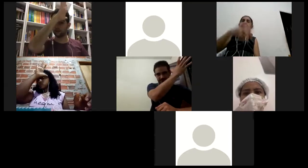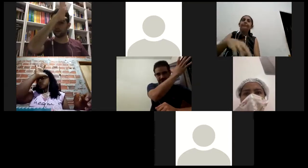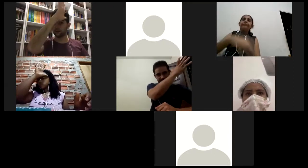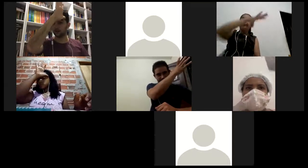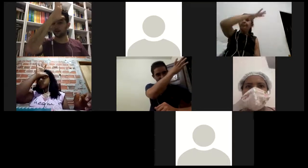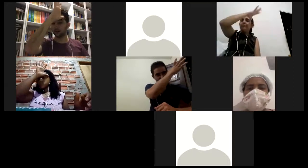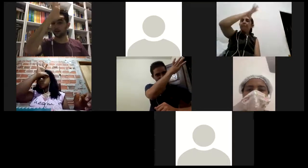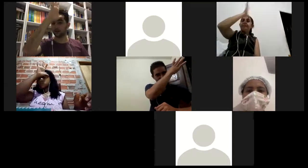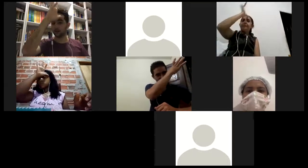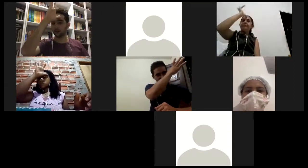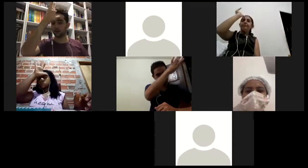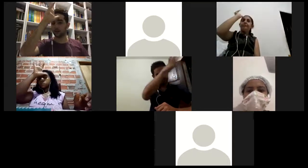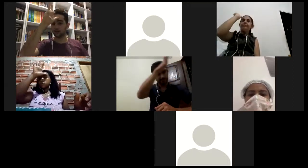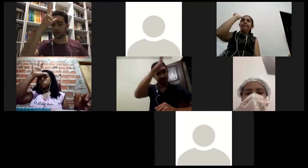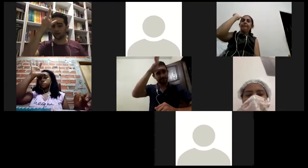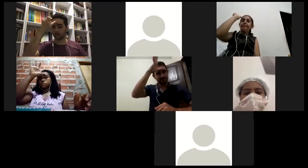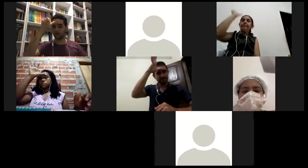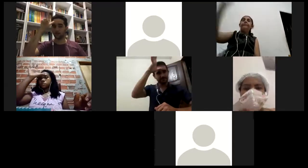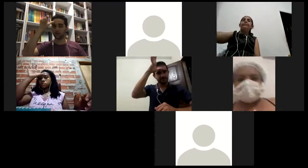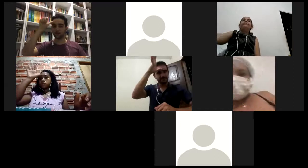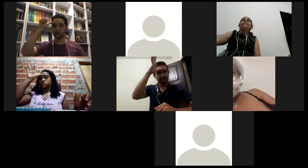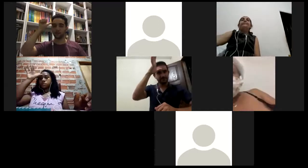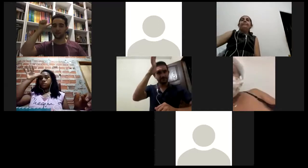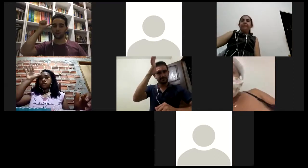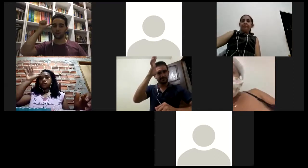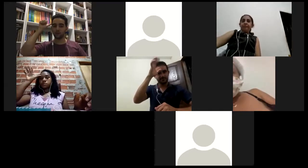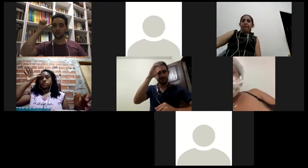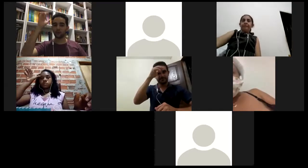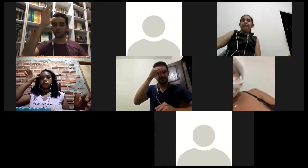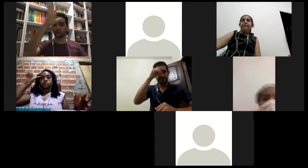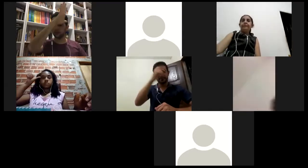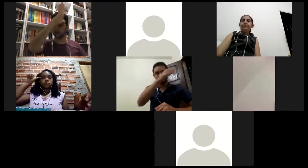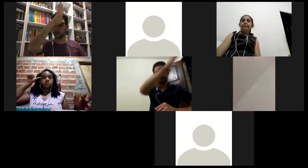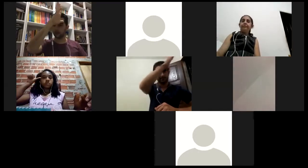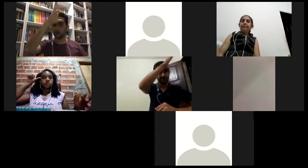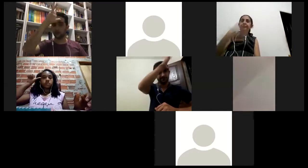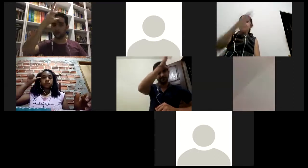desse. Você vai arrastar o polegar e fechar a mão conforme está arrastando o polegar, dedo por dedo.